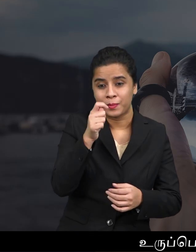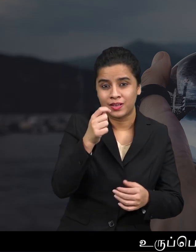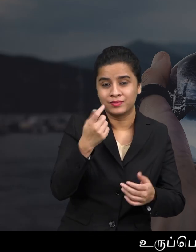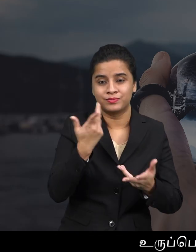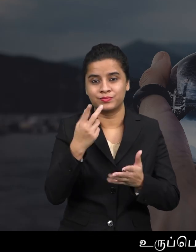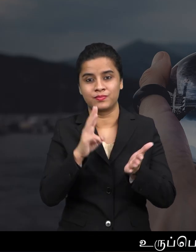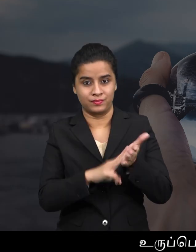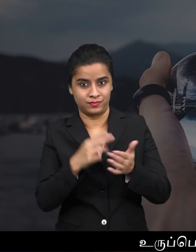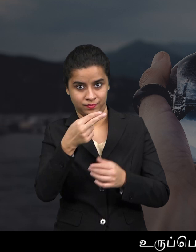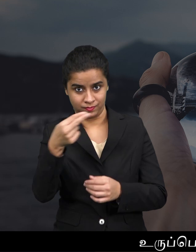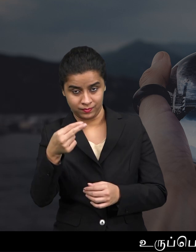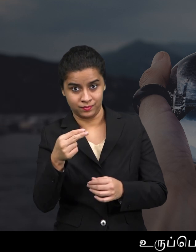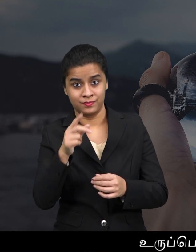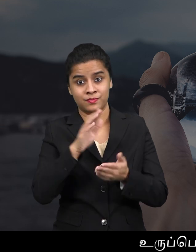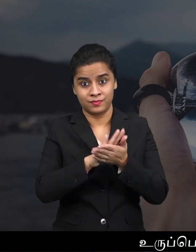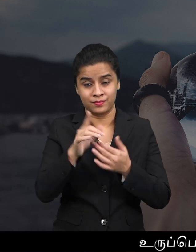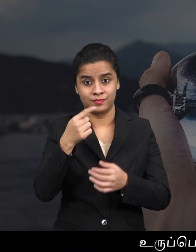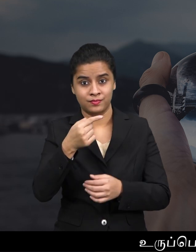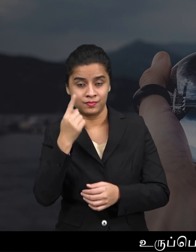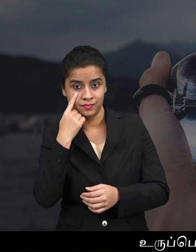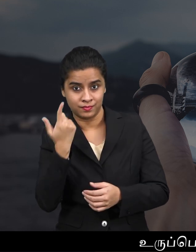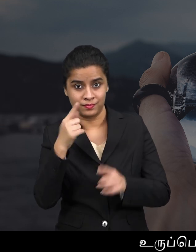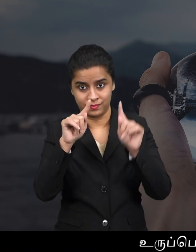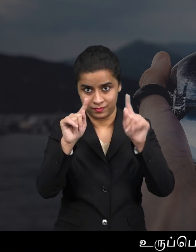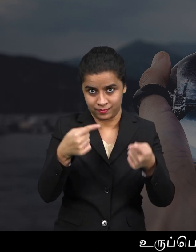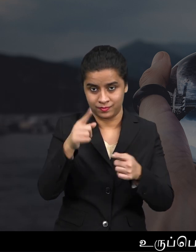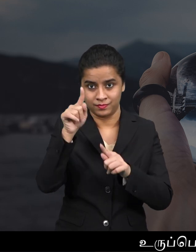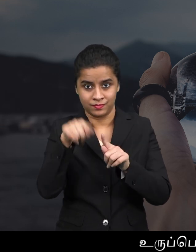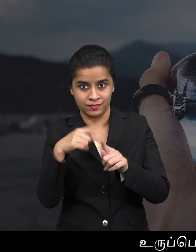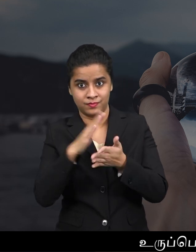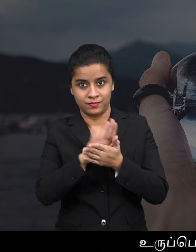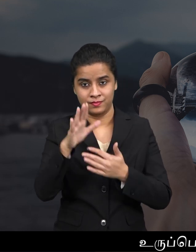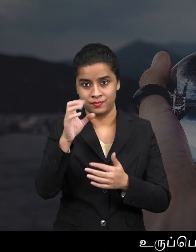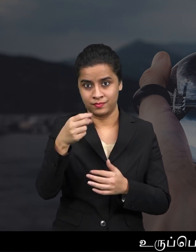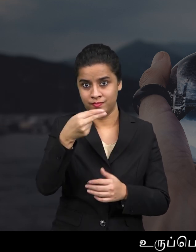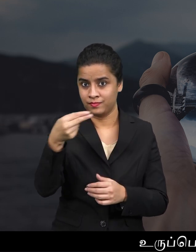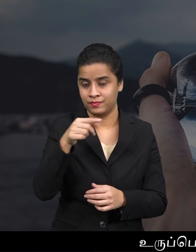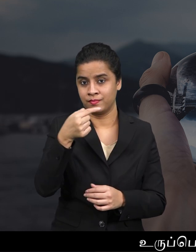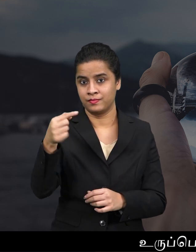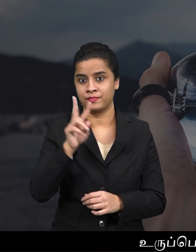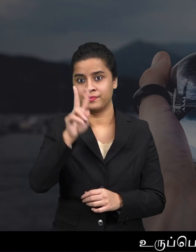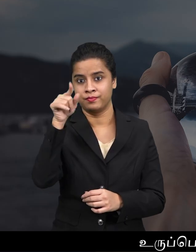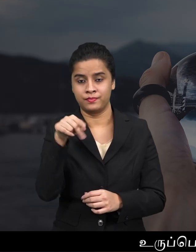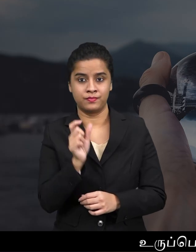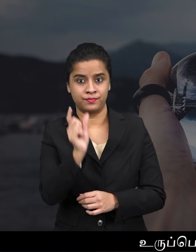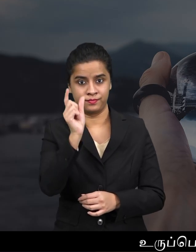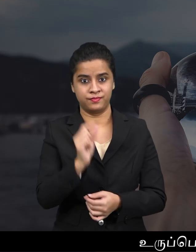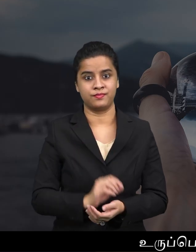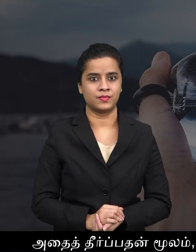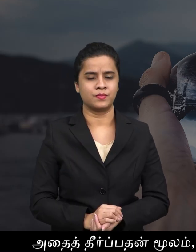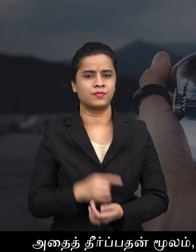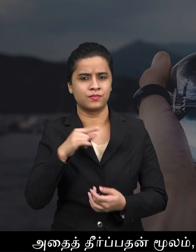உருப்பெருக்கம் அதாவது m ஈடு h கீழ் I கீழ்கோடு h கீழ் O ஈடு கழித்தல் v கீழ்கோடு